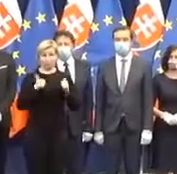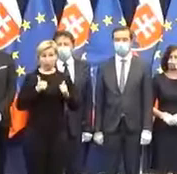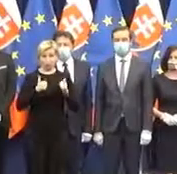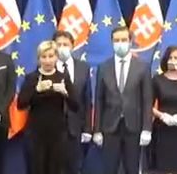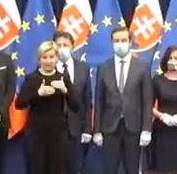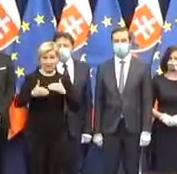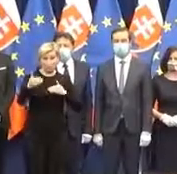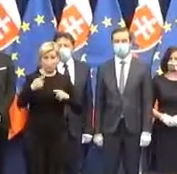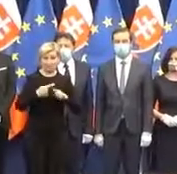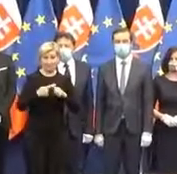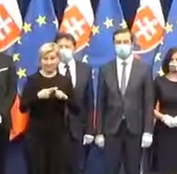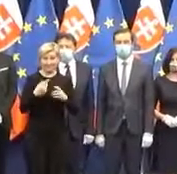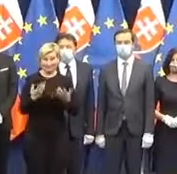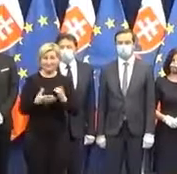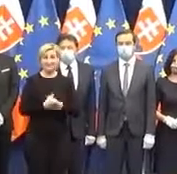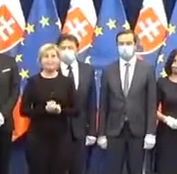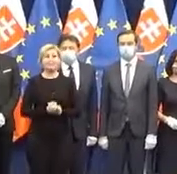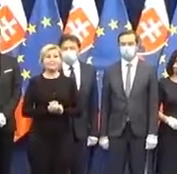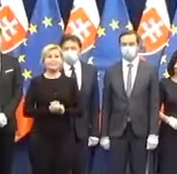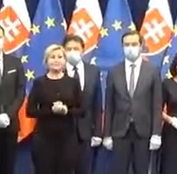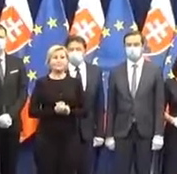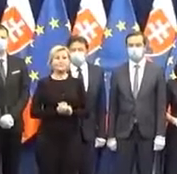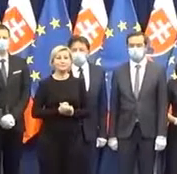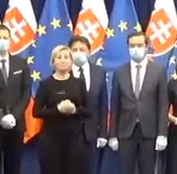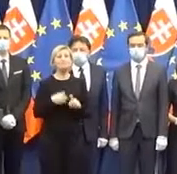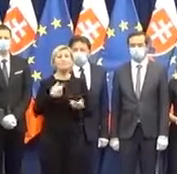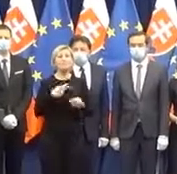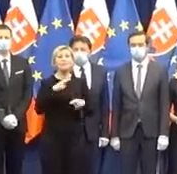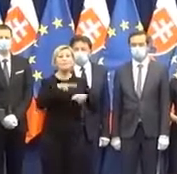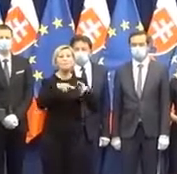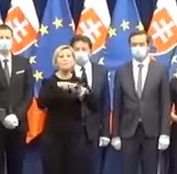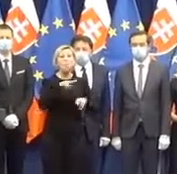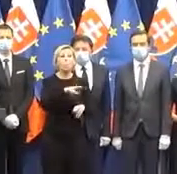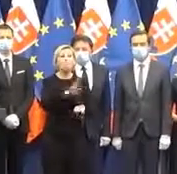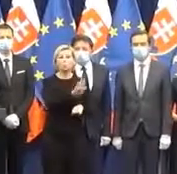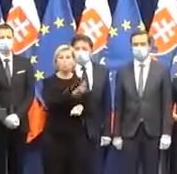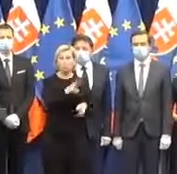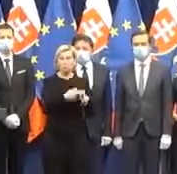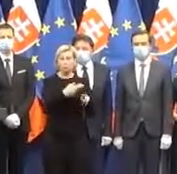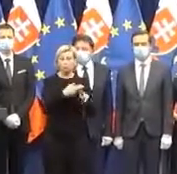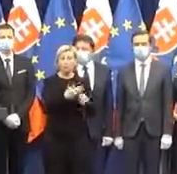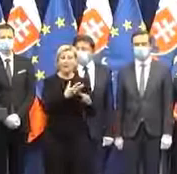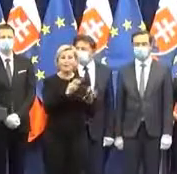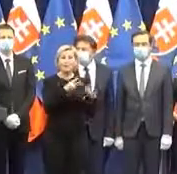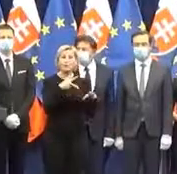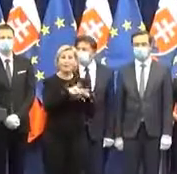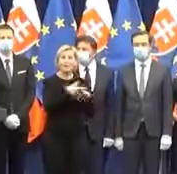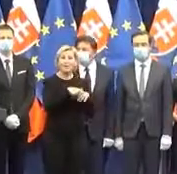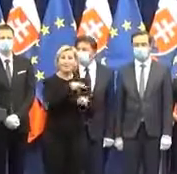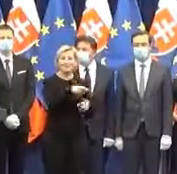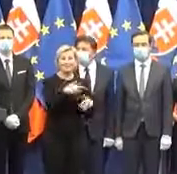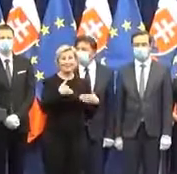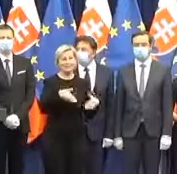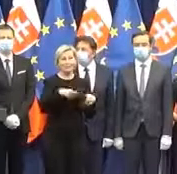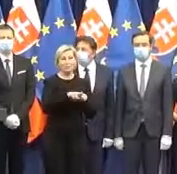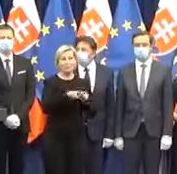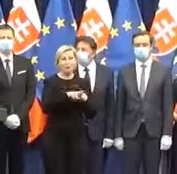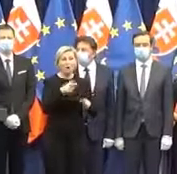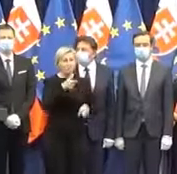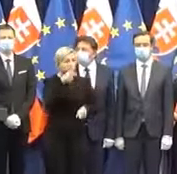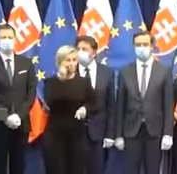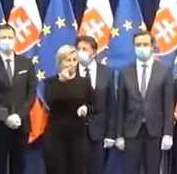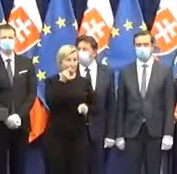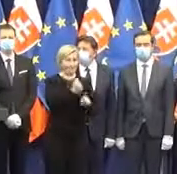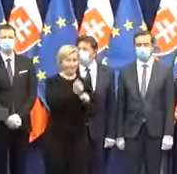medializované informácie, postup správy štátnych hmotných rezerv nebol zrejme promptný.